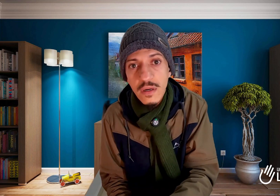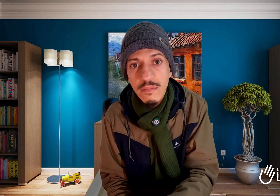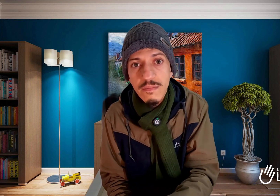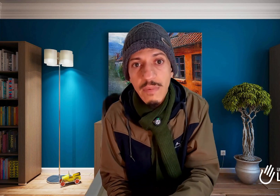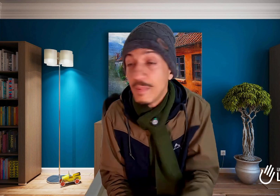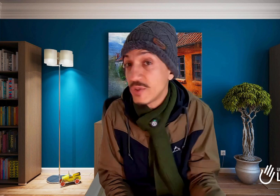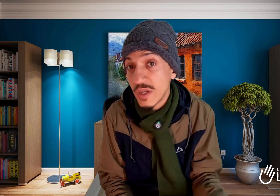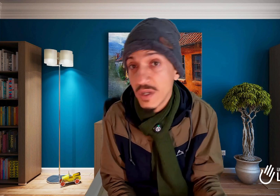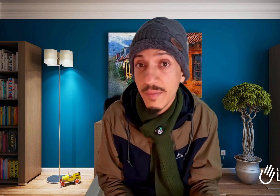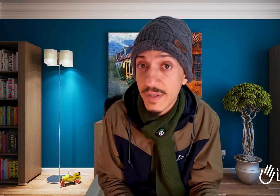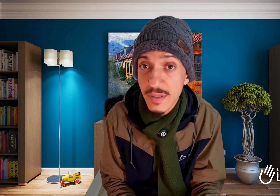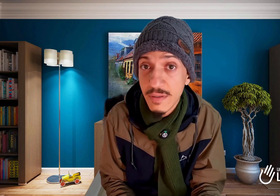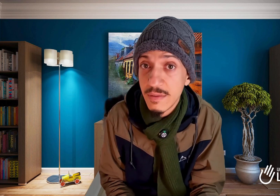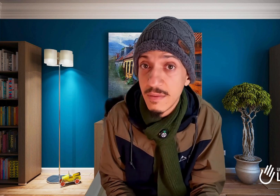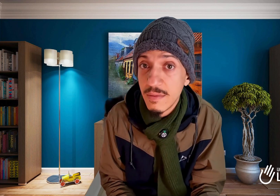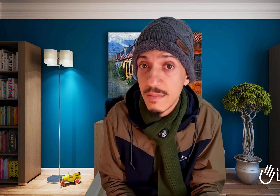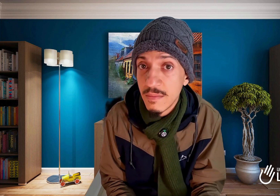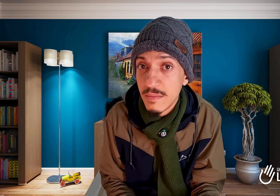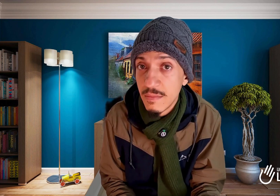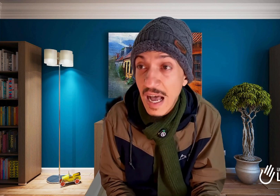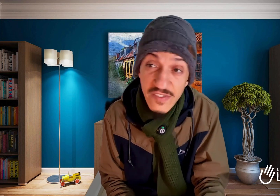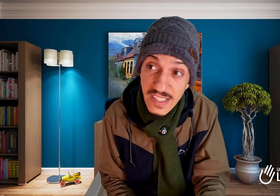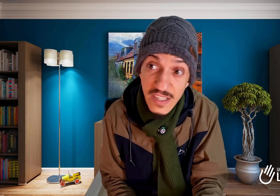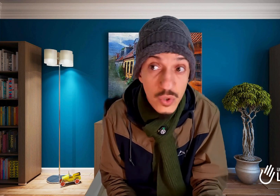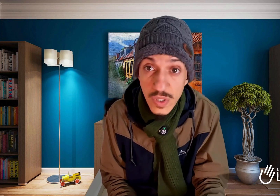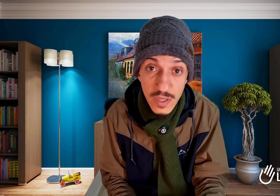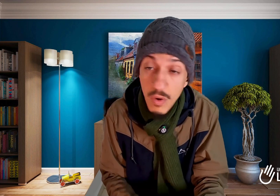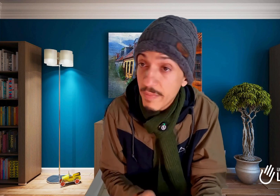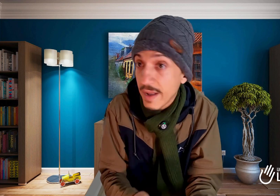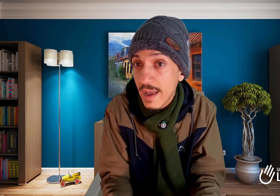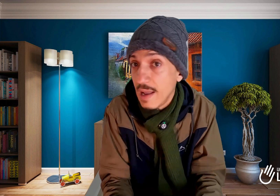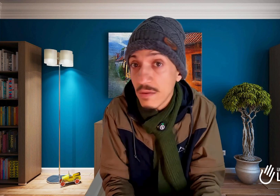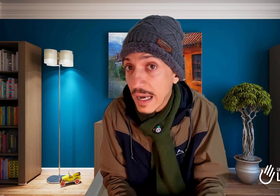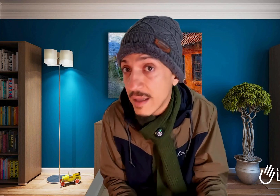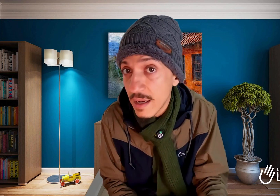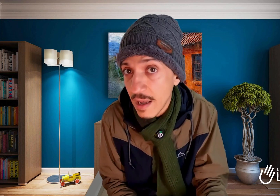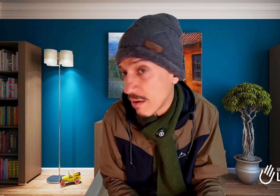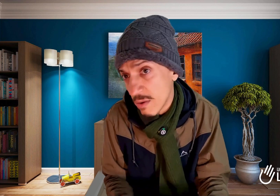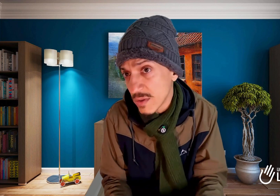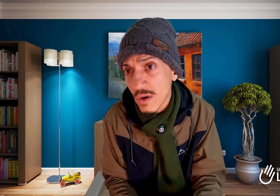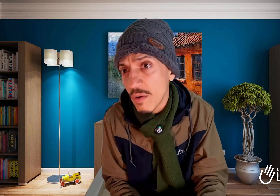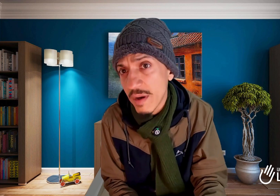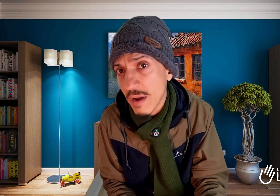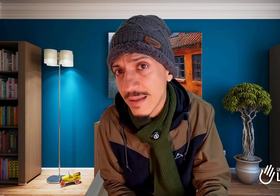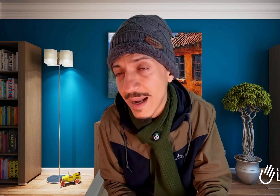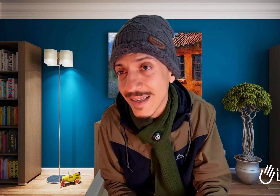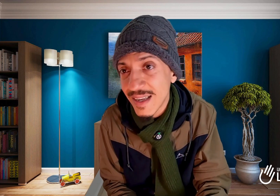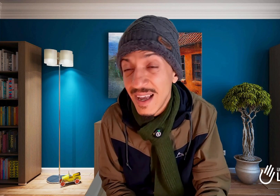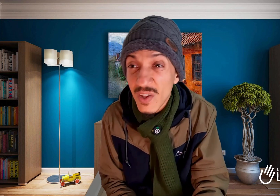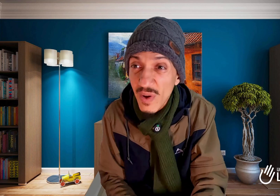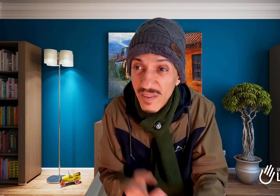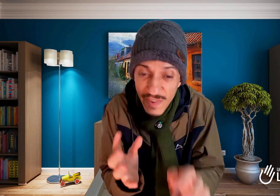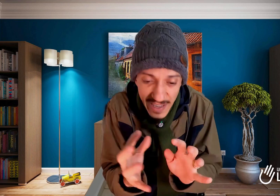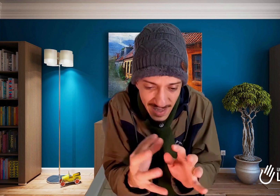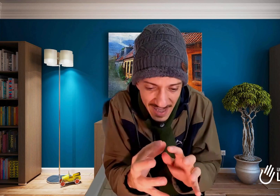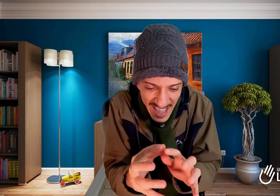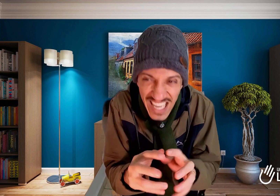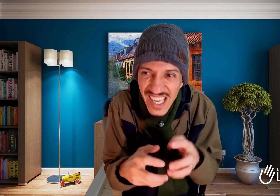a apostila de Libras. Às vezes a instituição obriga ele a usar aquilo ali, o que aconteceu comigo lá atrás. Então, fica